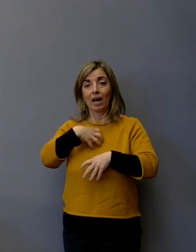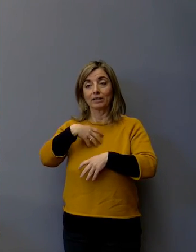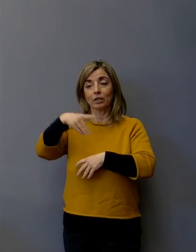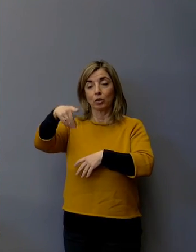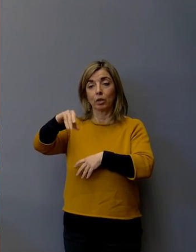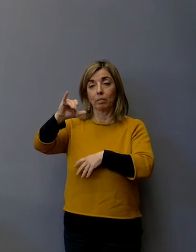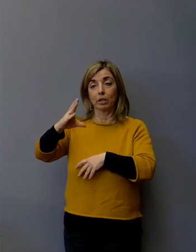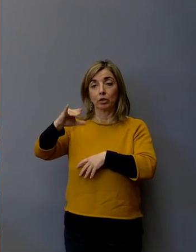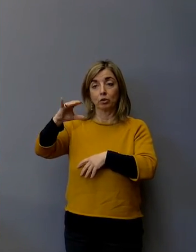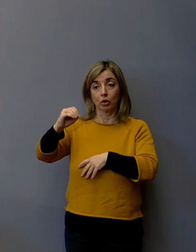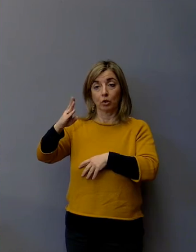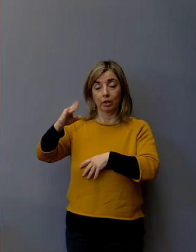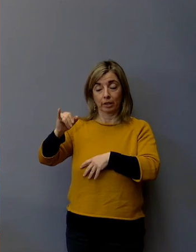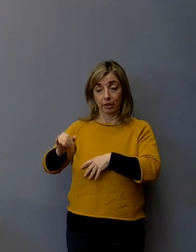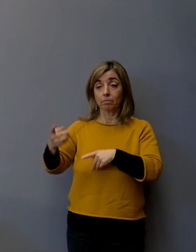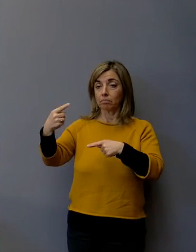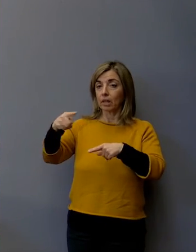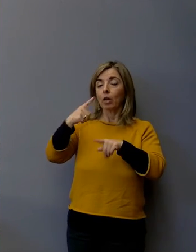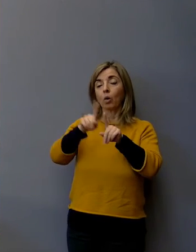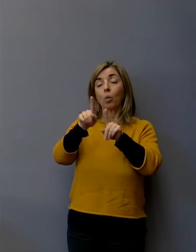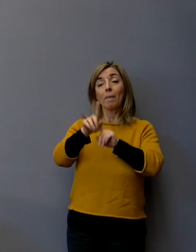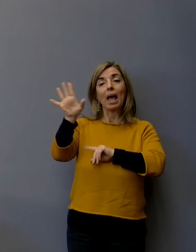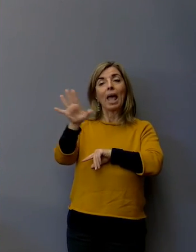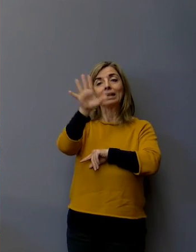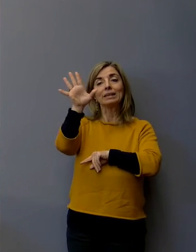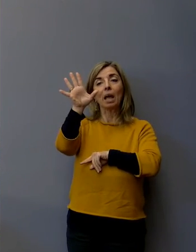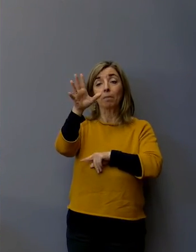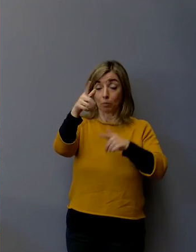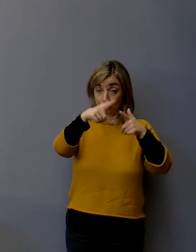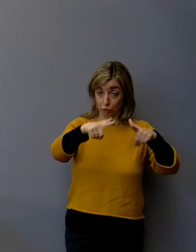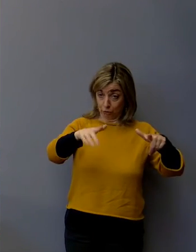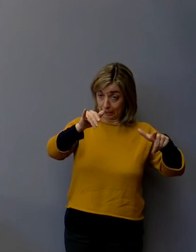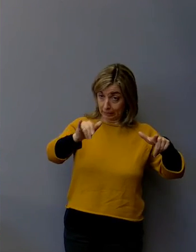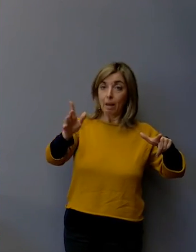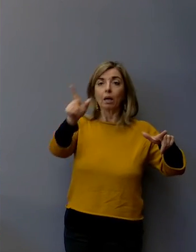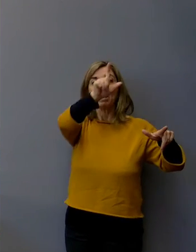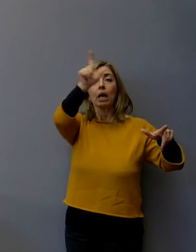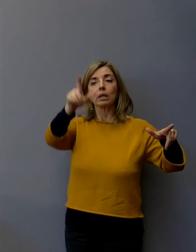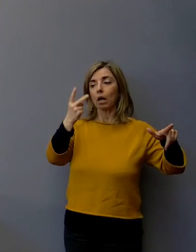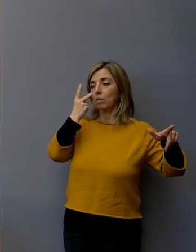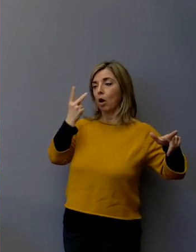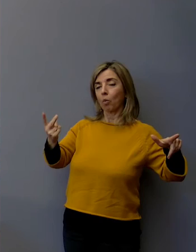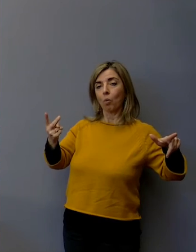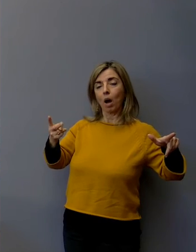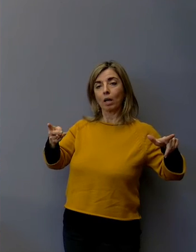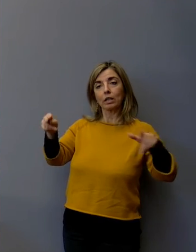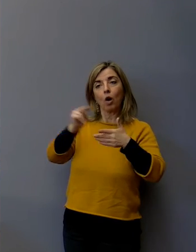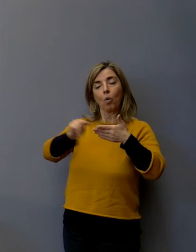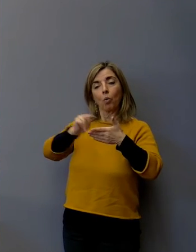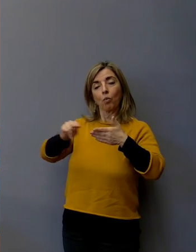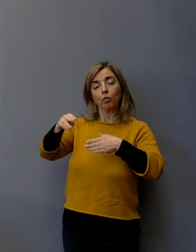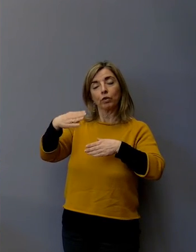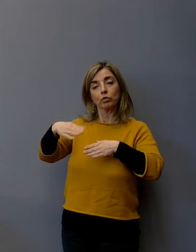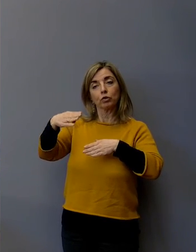l'italia anche perché arrivare italiano siamo sempre citati come grande attenzione alla gestione e al management del